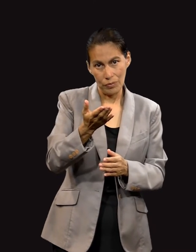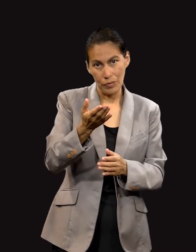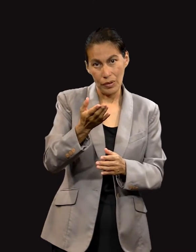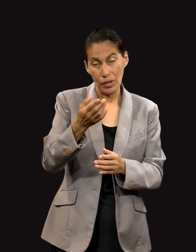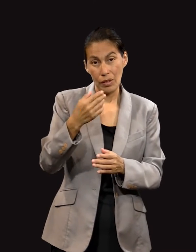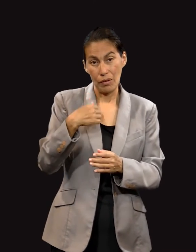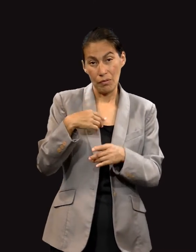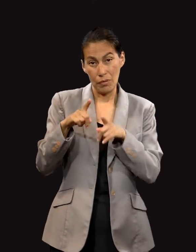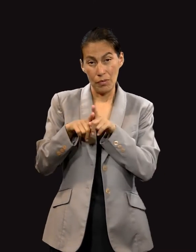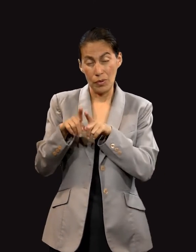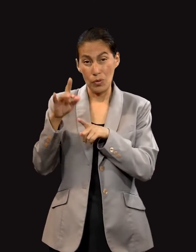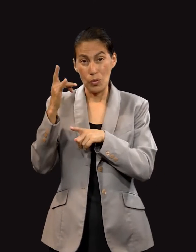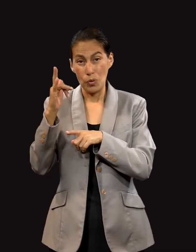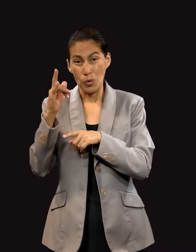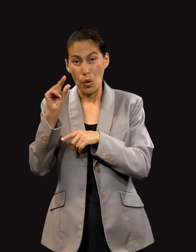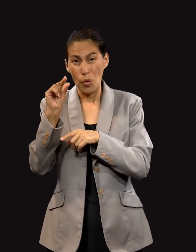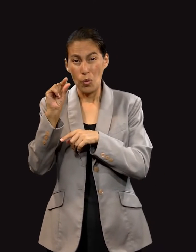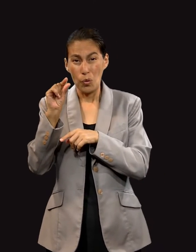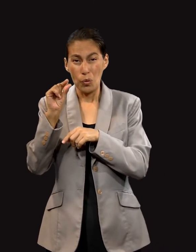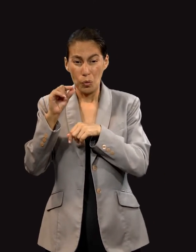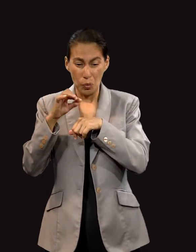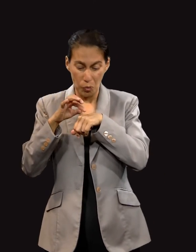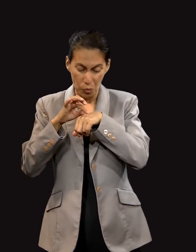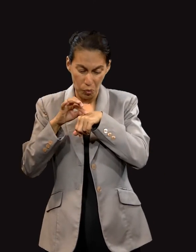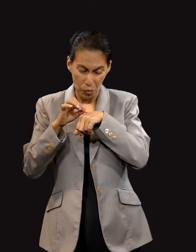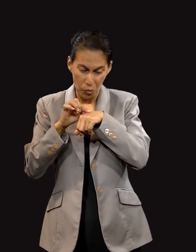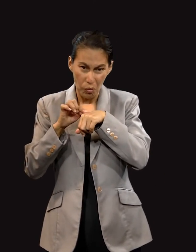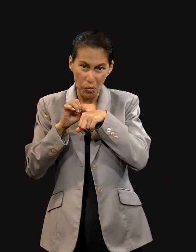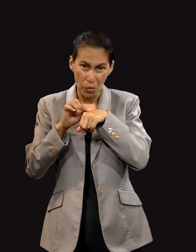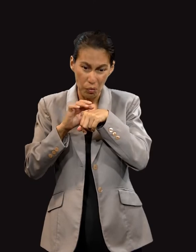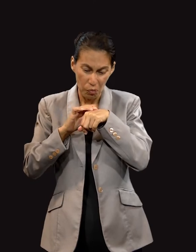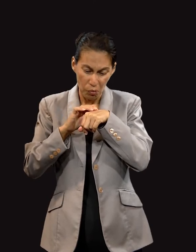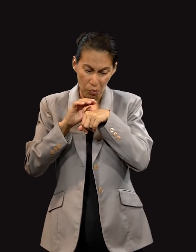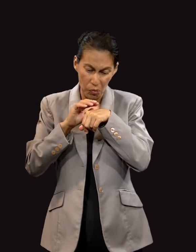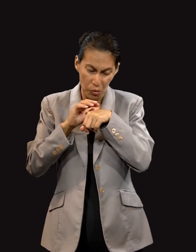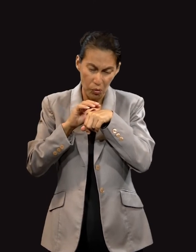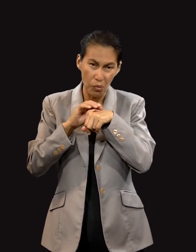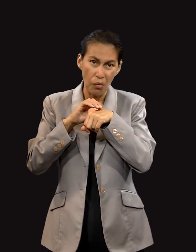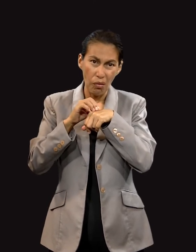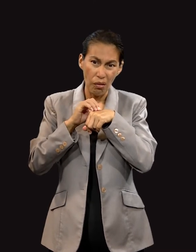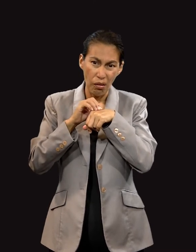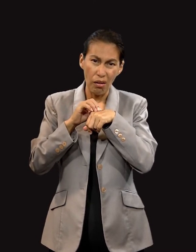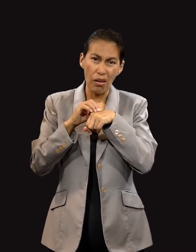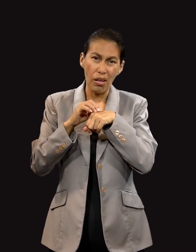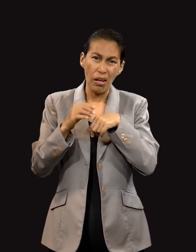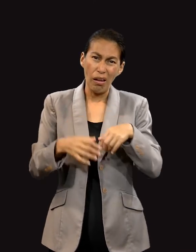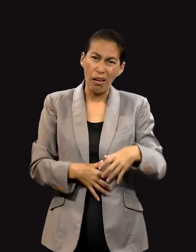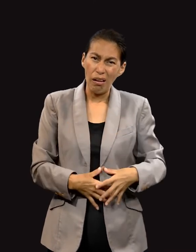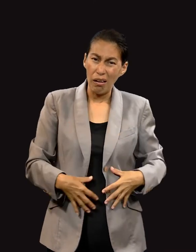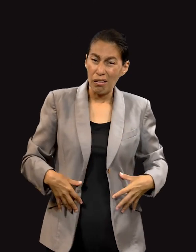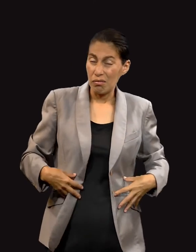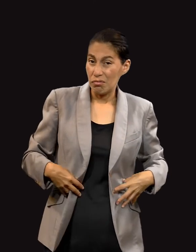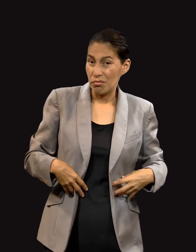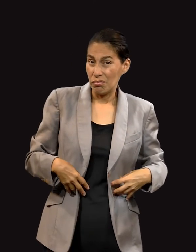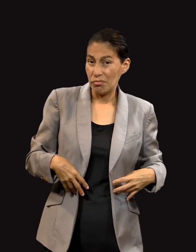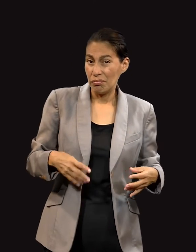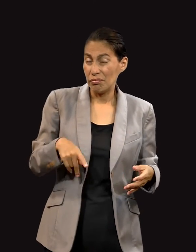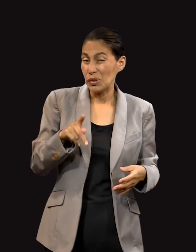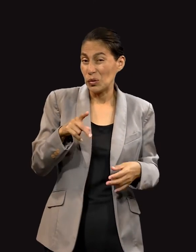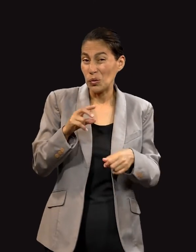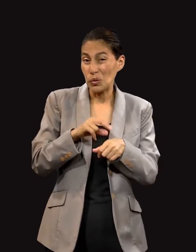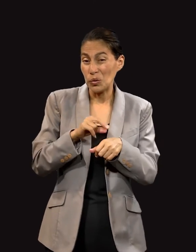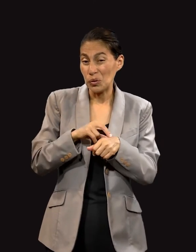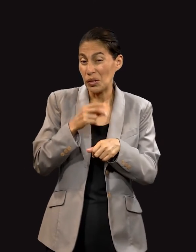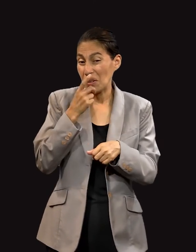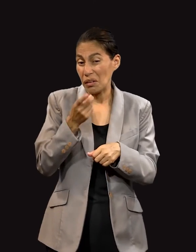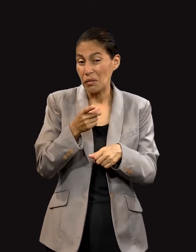él quedó con dos bolitas. Tiene dos bolitas, no sabe de qué. El doctor no le dijo qué es.